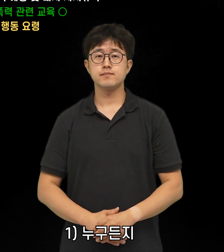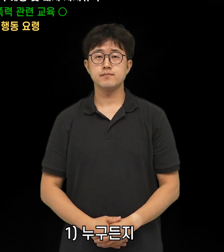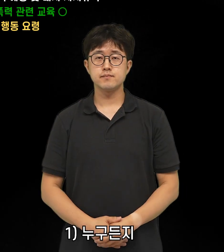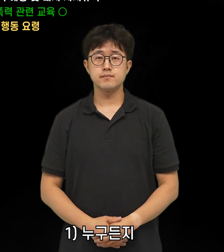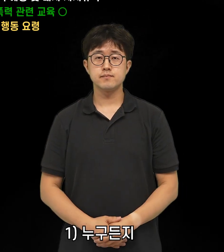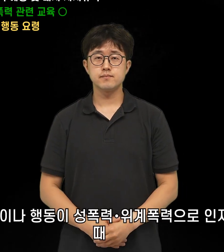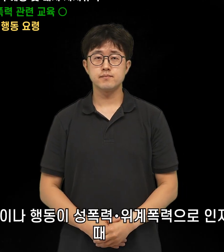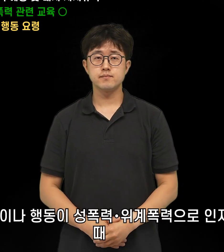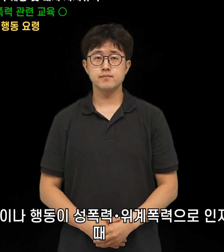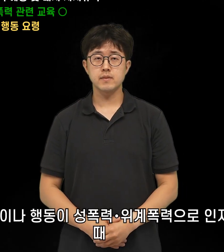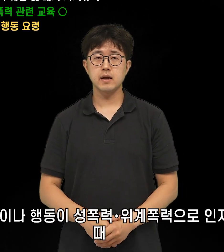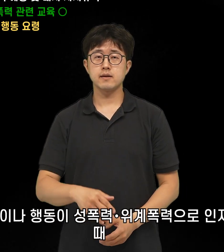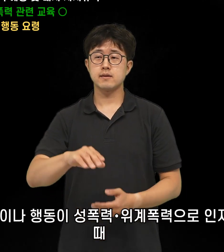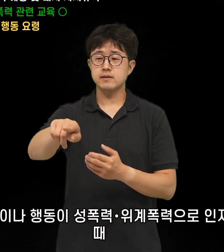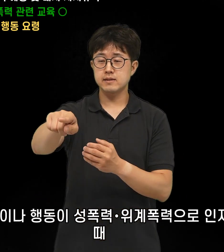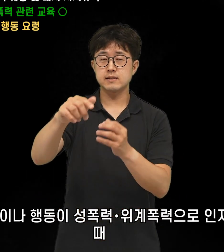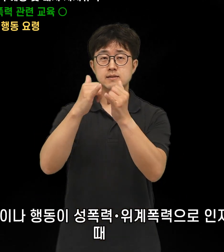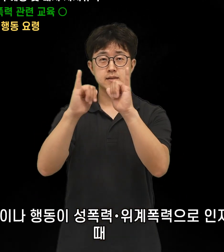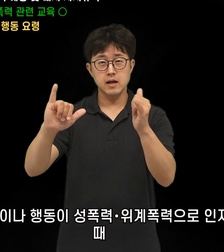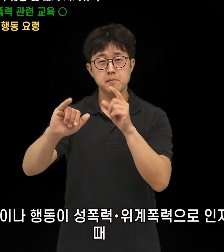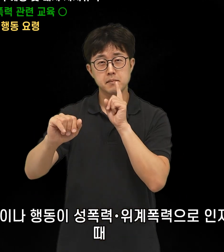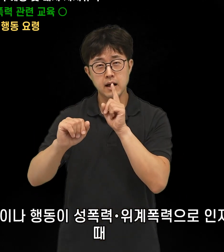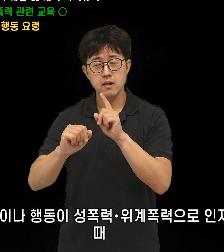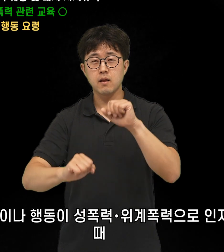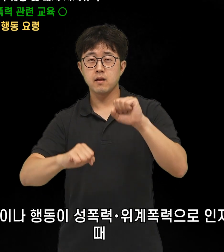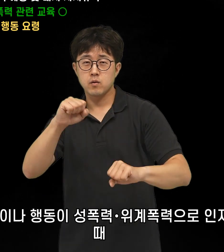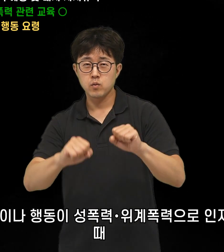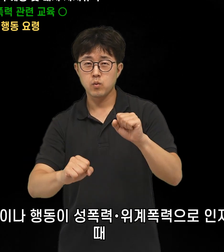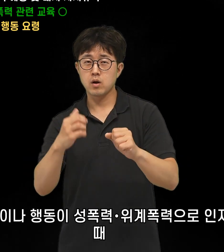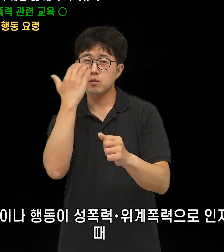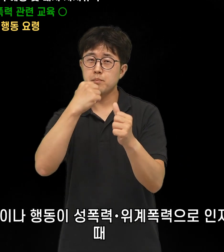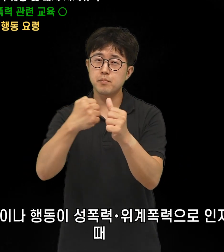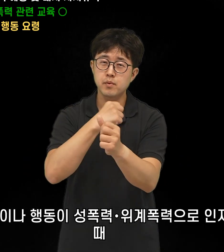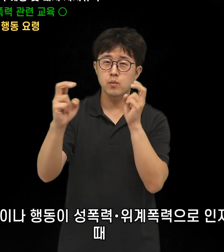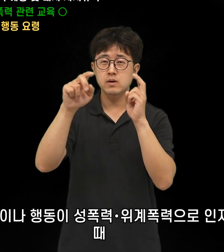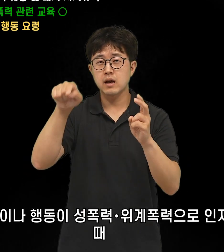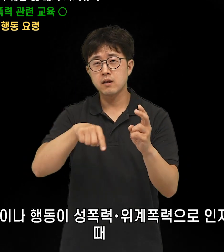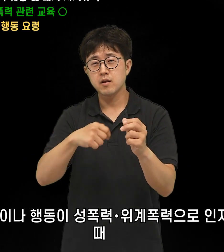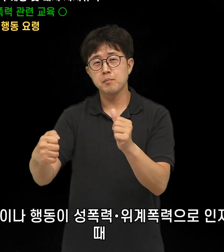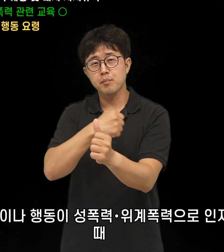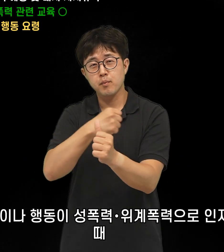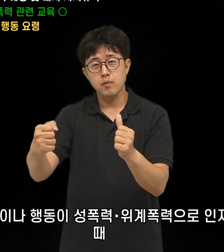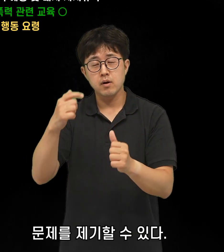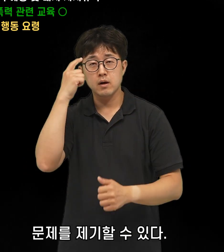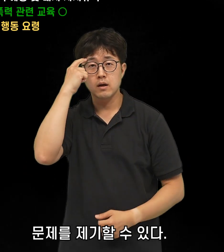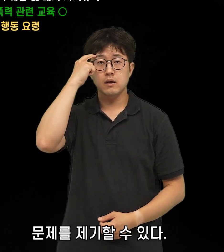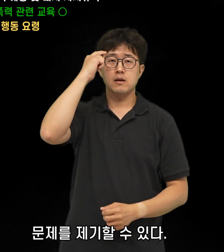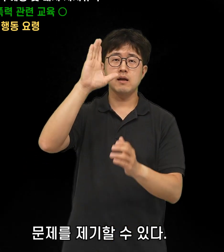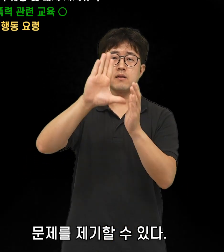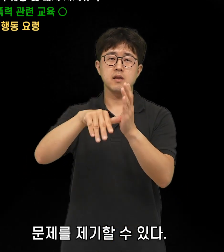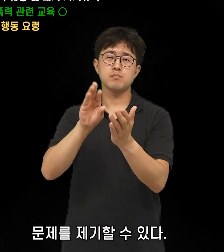누구든지 상대방의 말이나 행동이 성폭력, 위계폭력으로 인지되었을 때 문제를 제기할 수